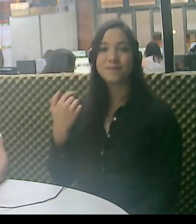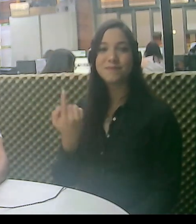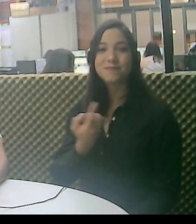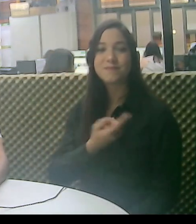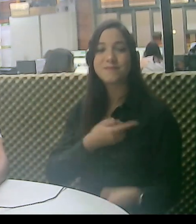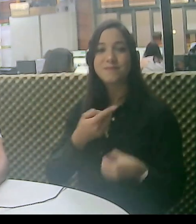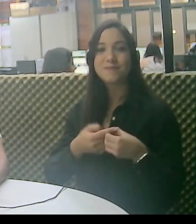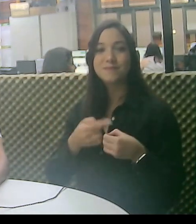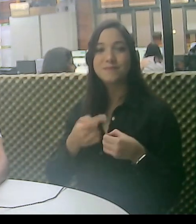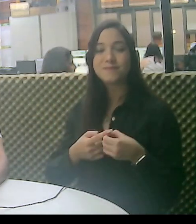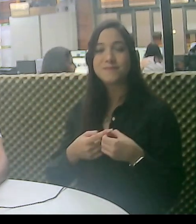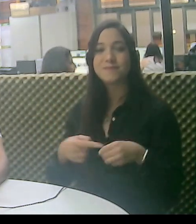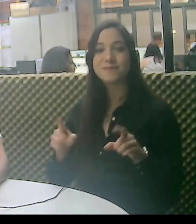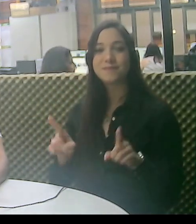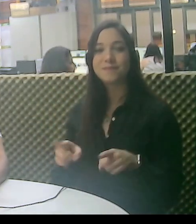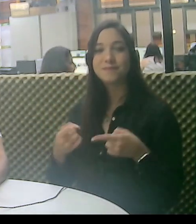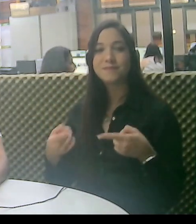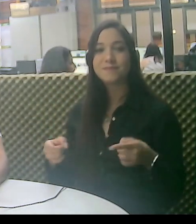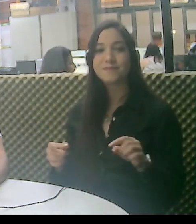Rádio Nossa Cidade.